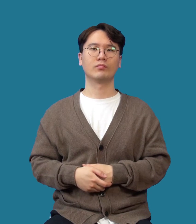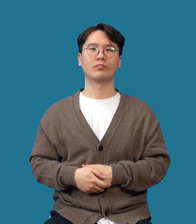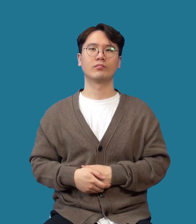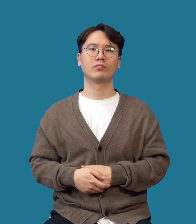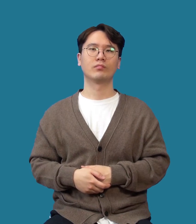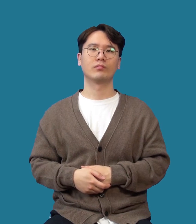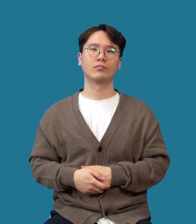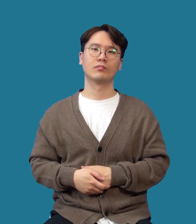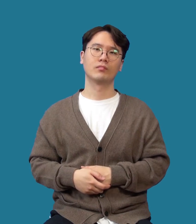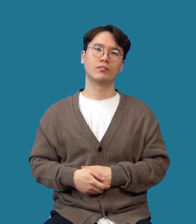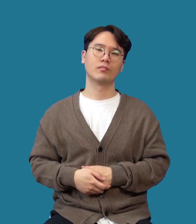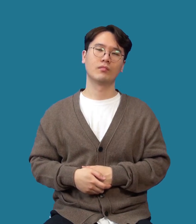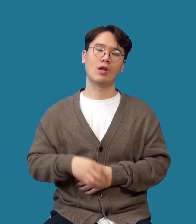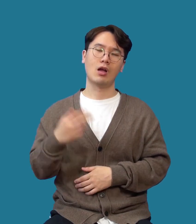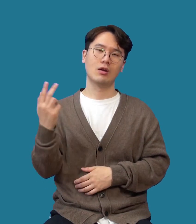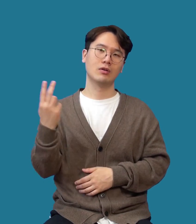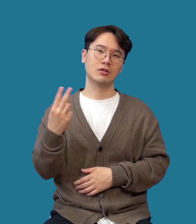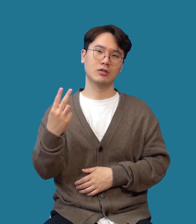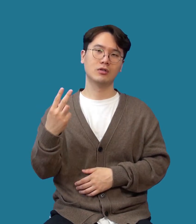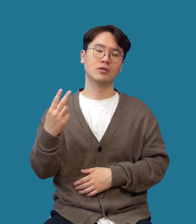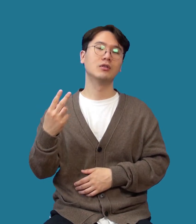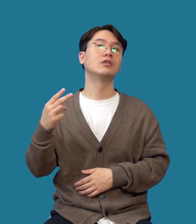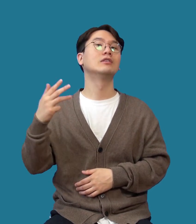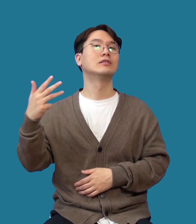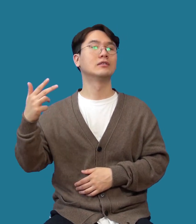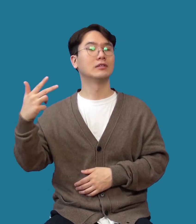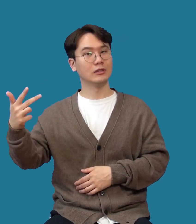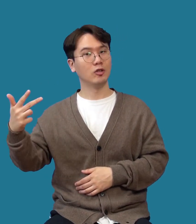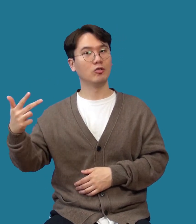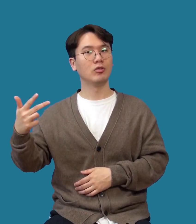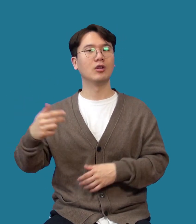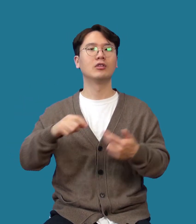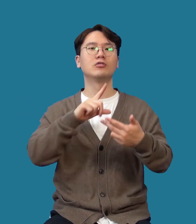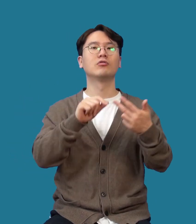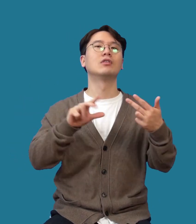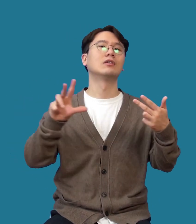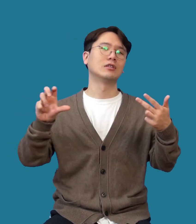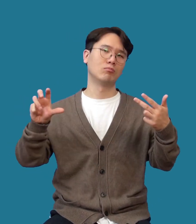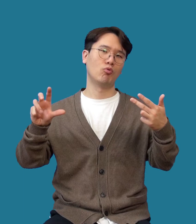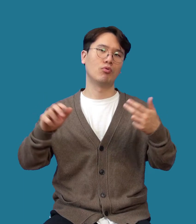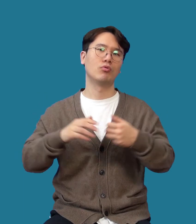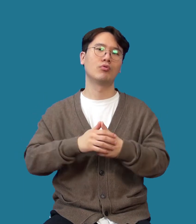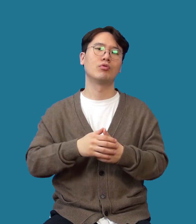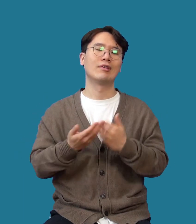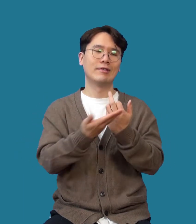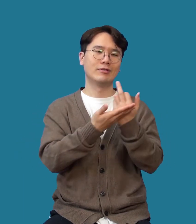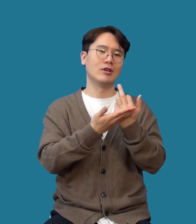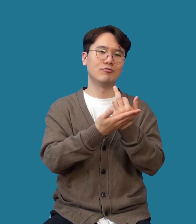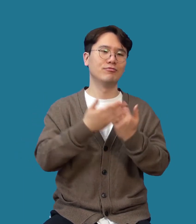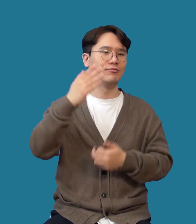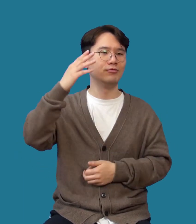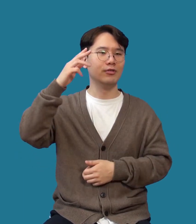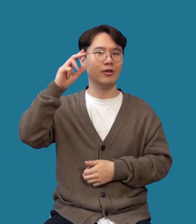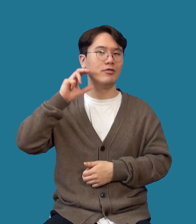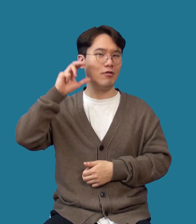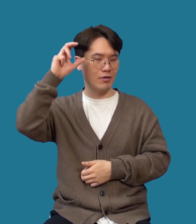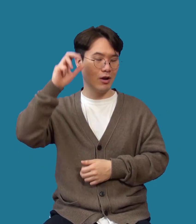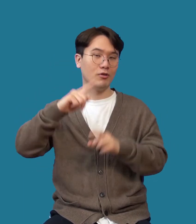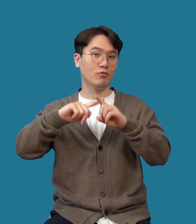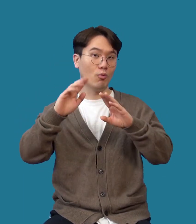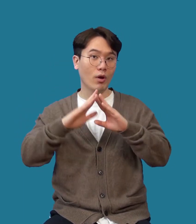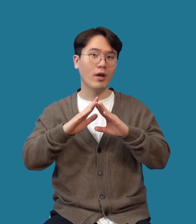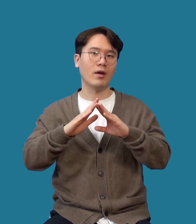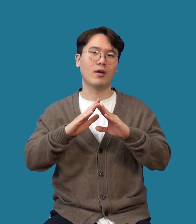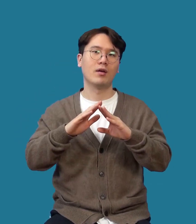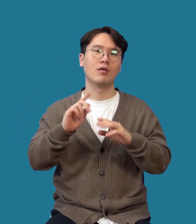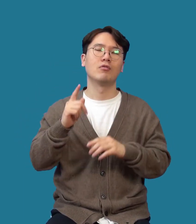2007년 7월 25일 제주 영락교회 배호중 장로님은 눈앞이 캄캄해지는 전화를 한 통